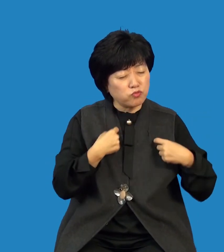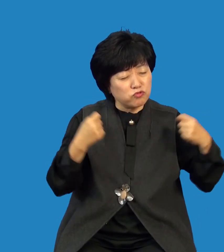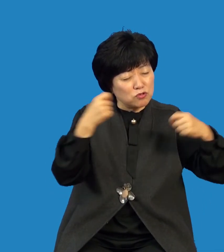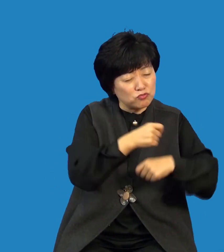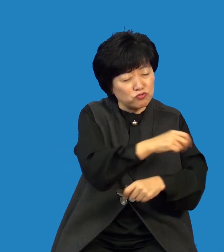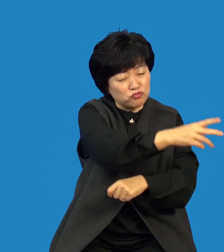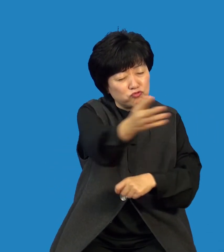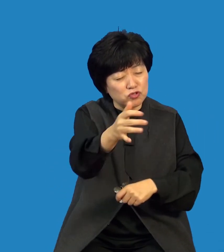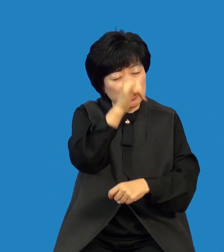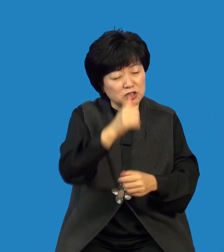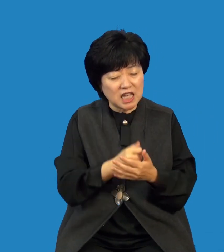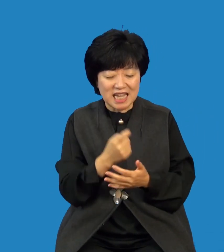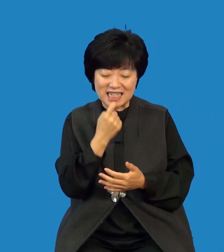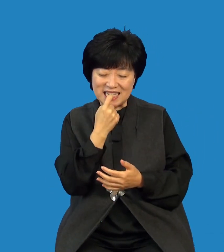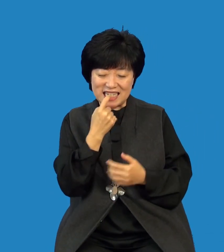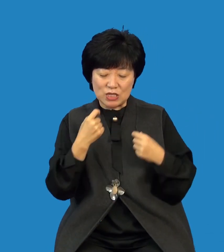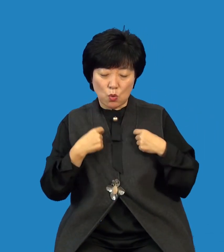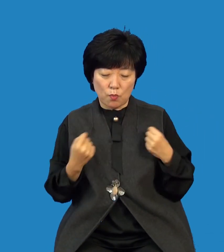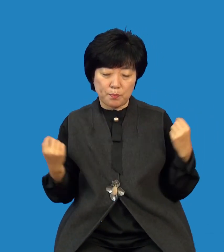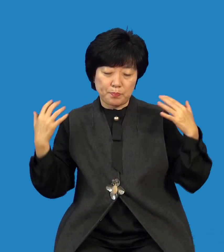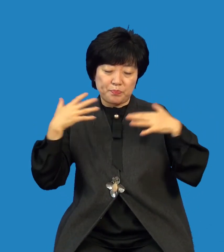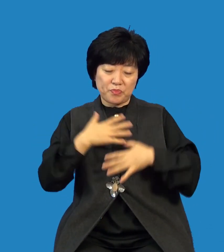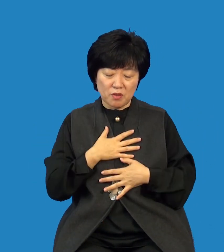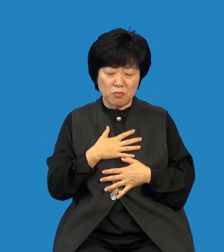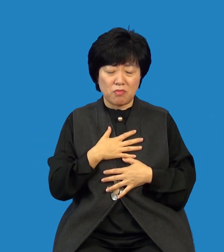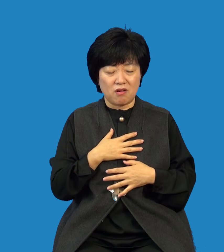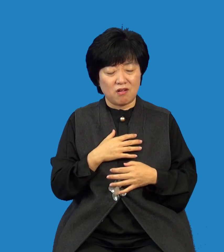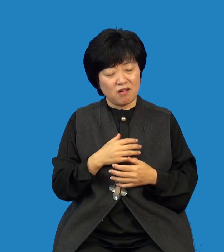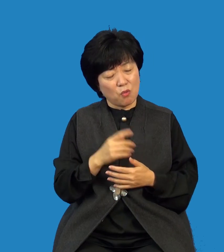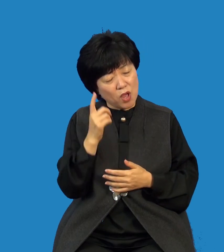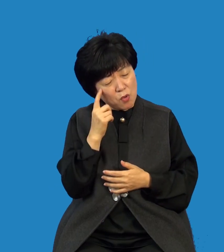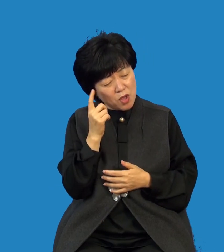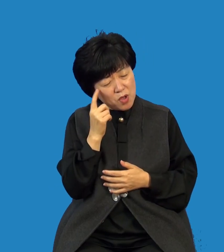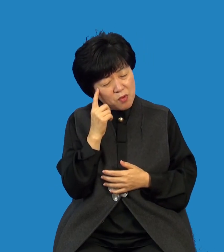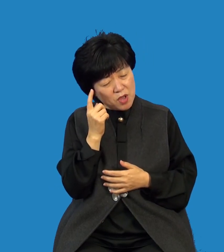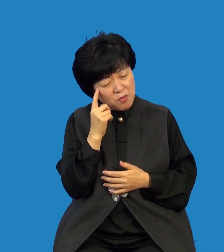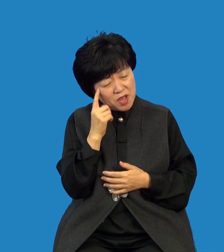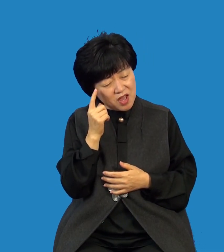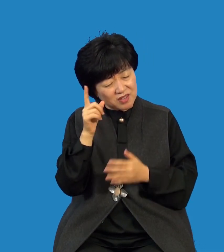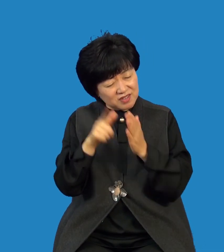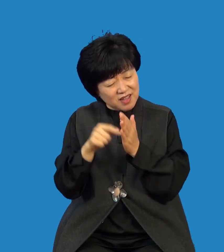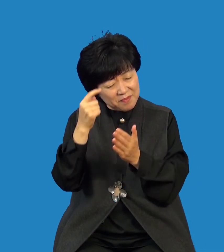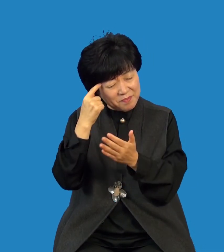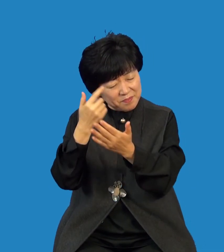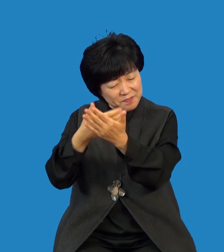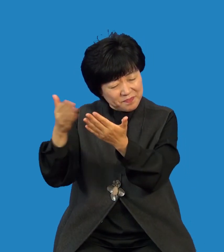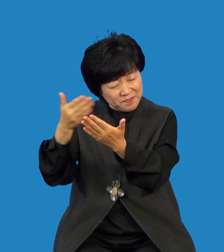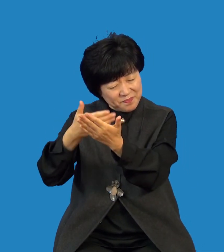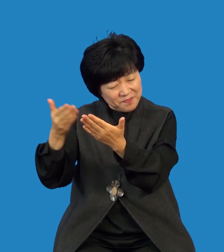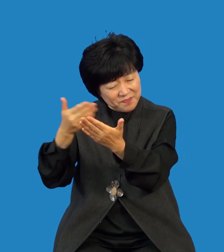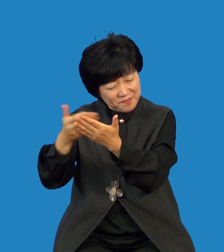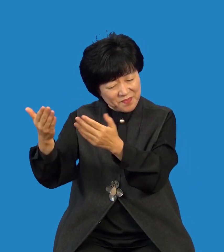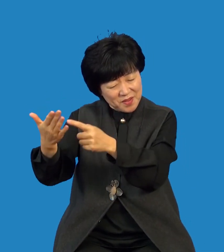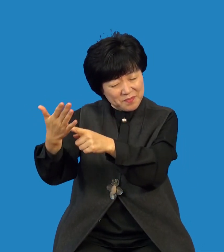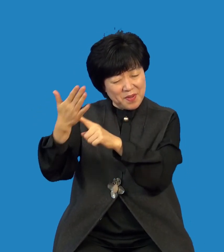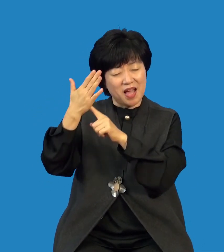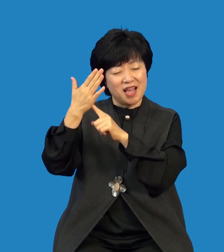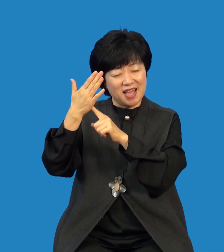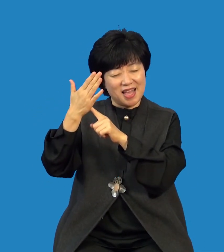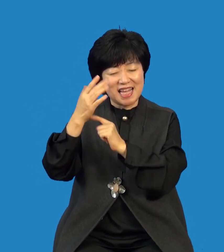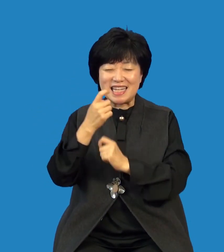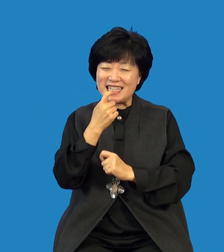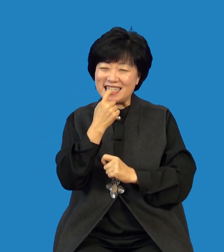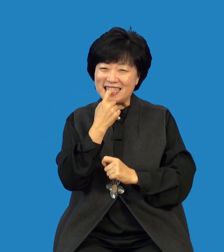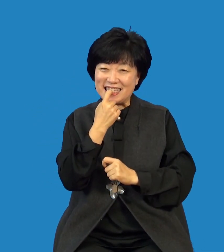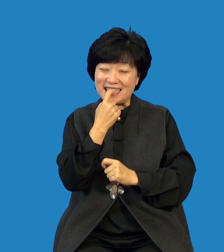그림이냐면 하얀색 와이셔츠에 잉크방울 하나가 똑 떨어지는 그런 그림이었어요. 그럼 하나님 뭐라 그러시냐면